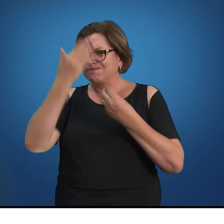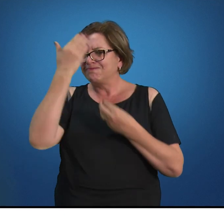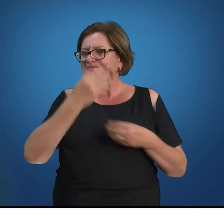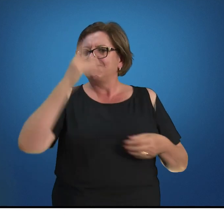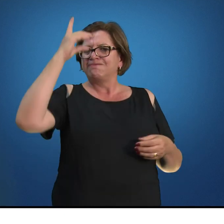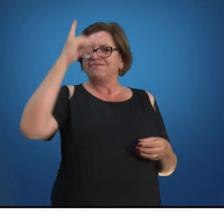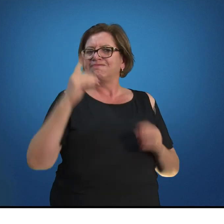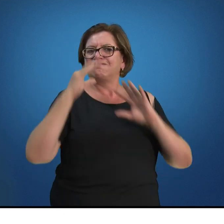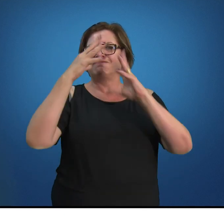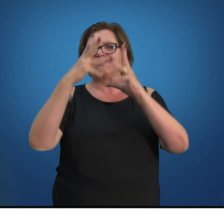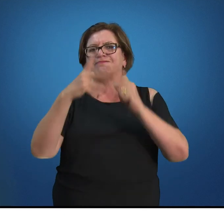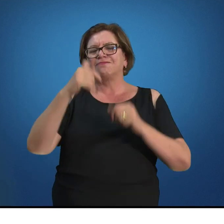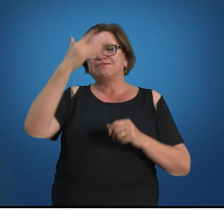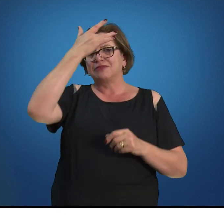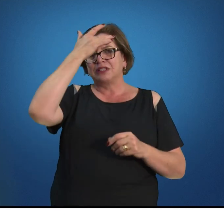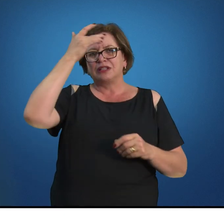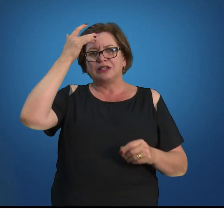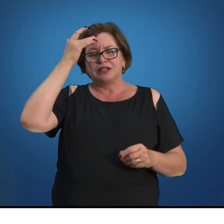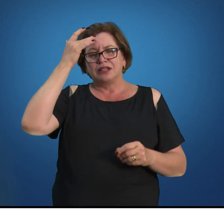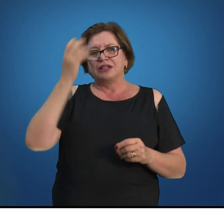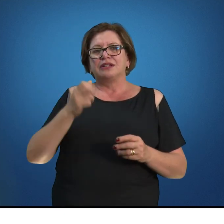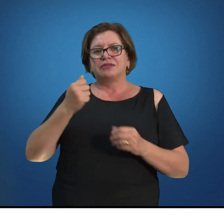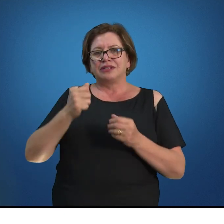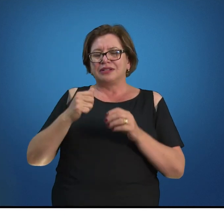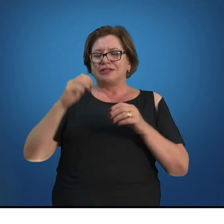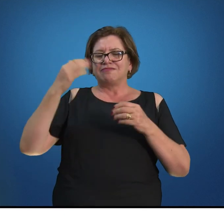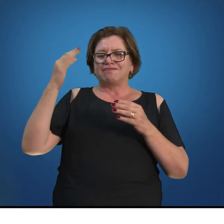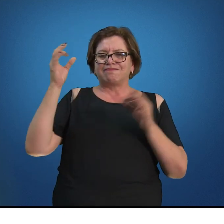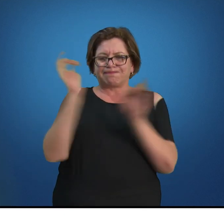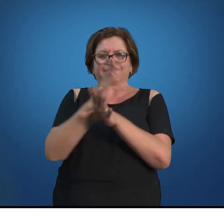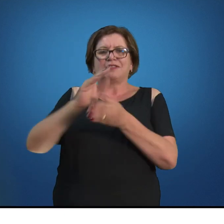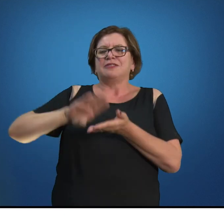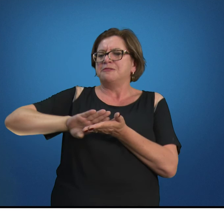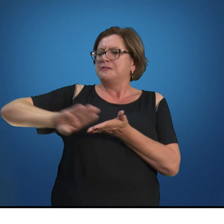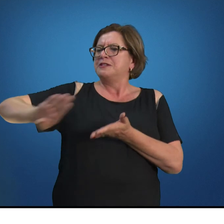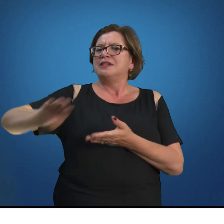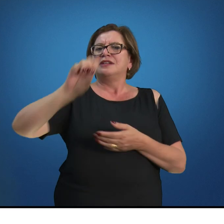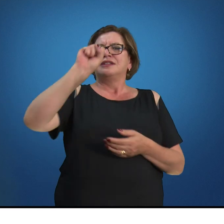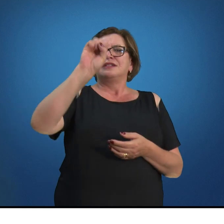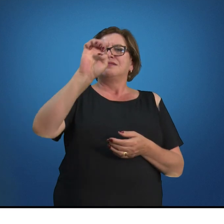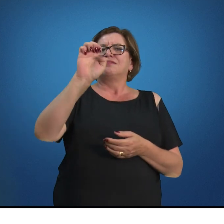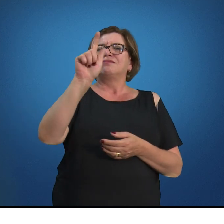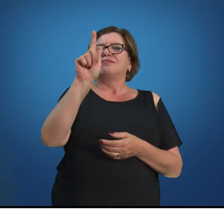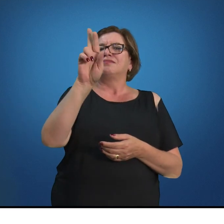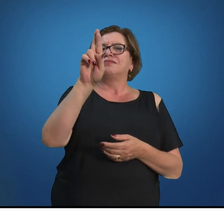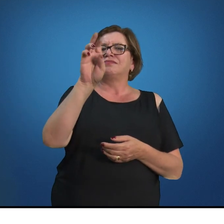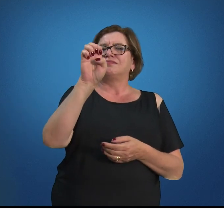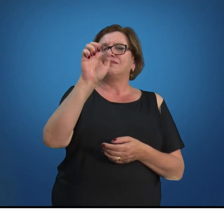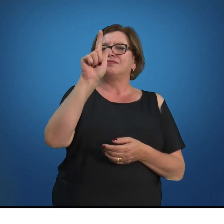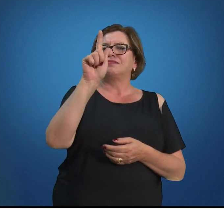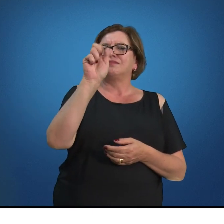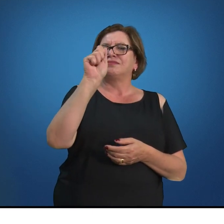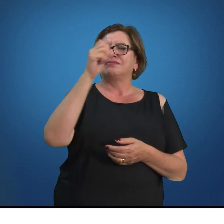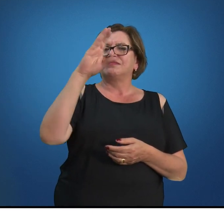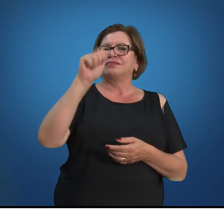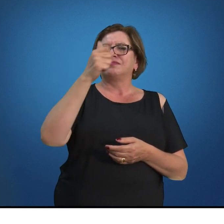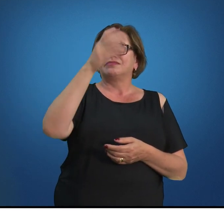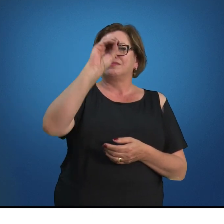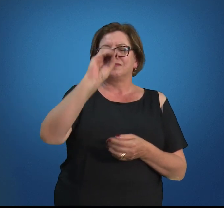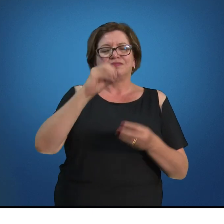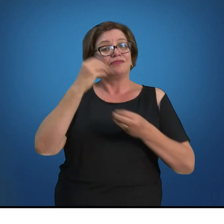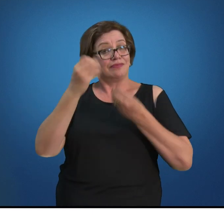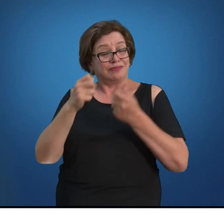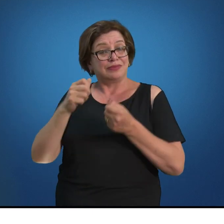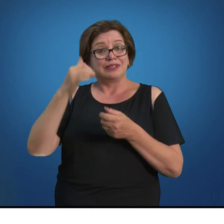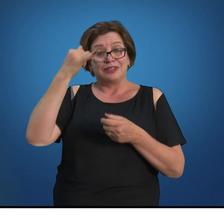todos. Devemos sim combater a segregação nos seus diferentes aspectos, as diferenças ou os